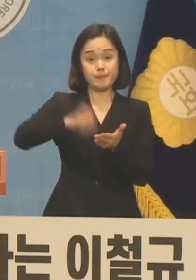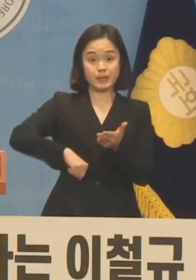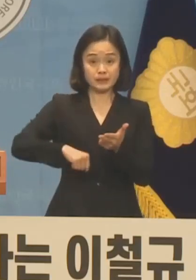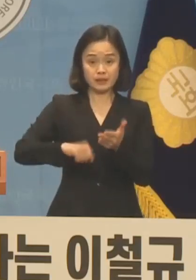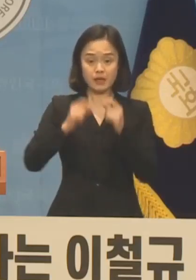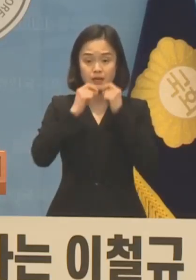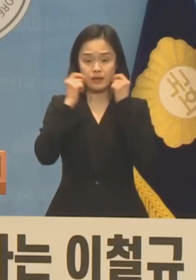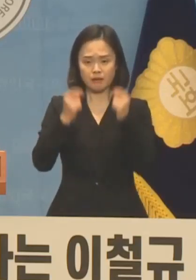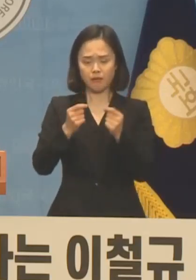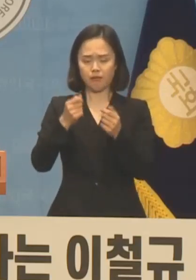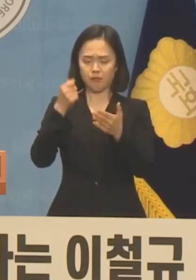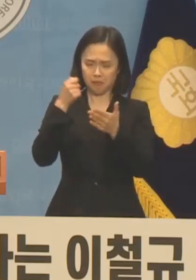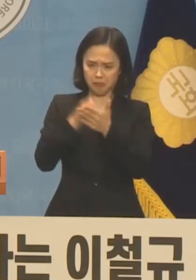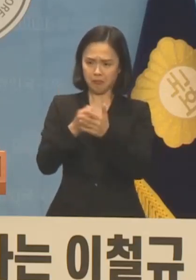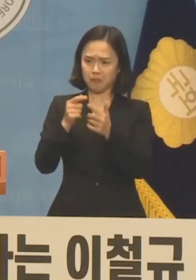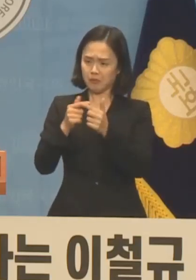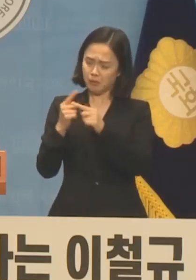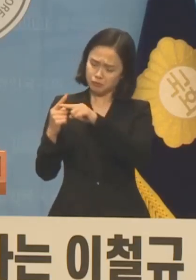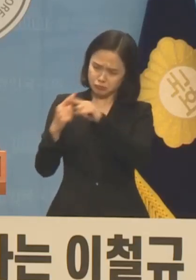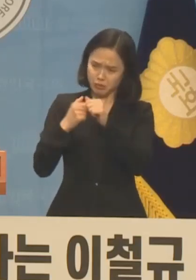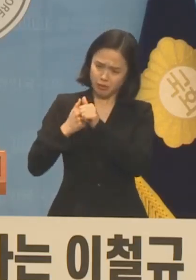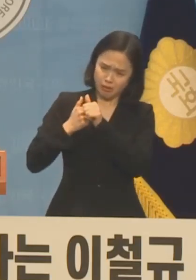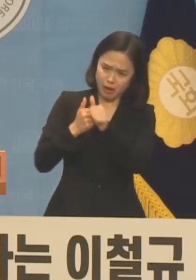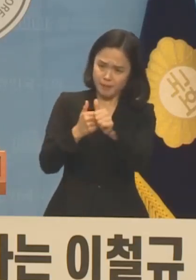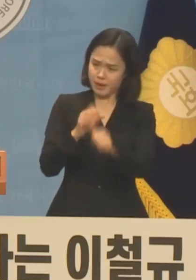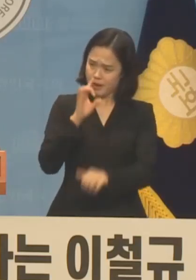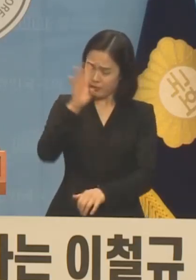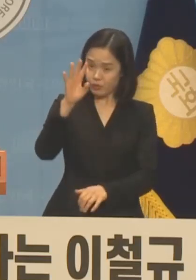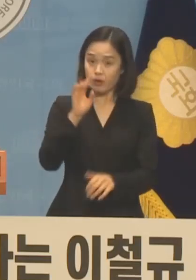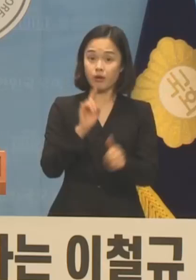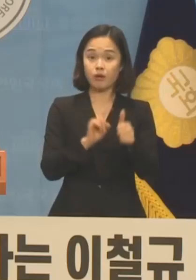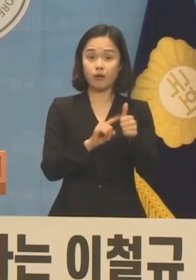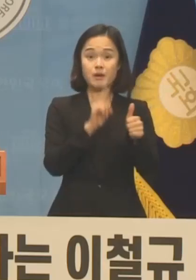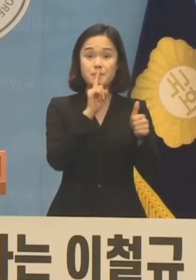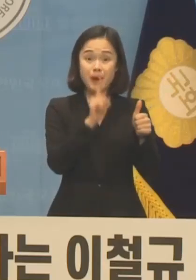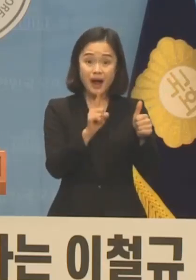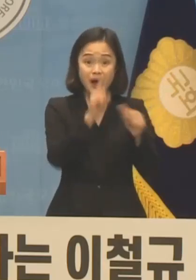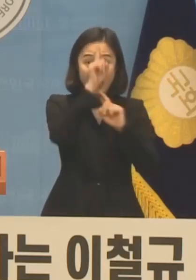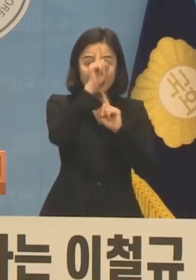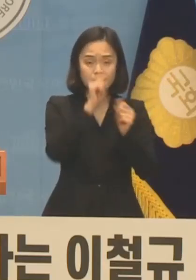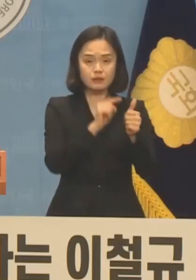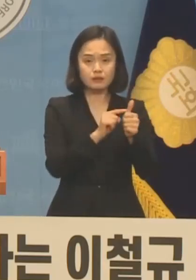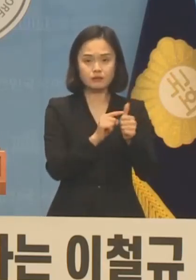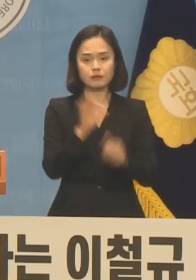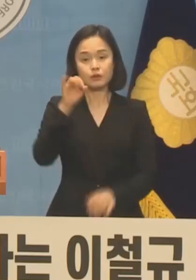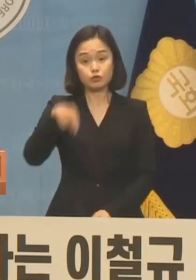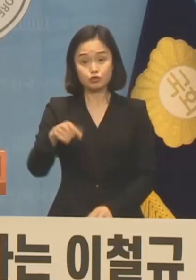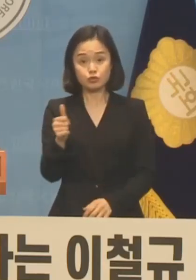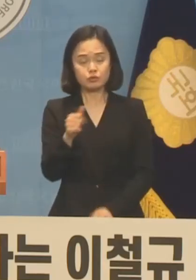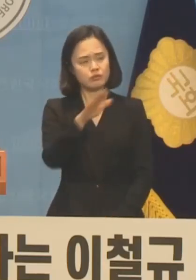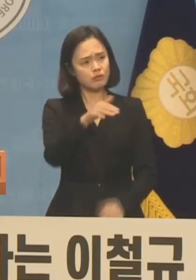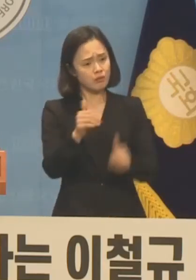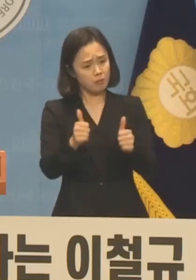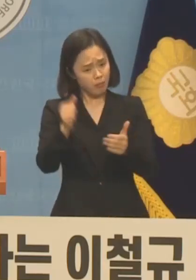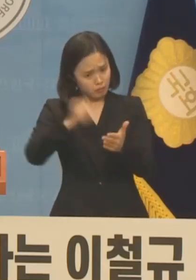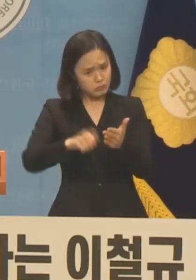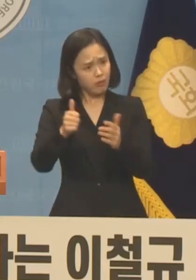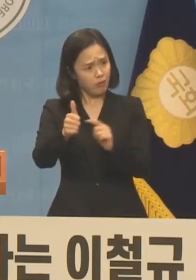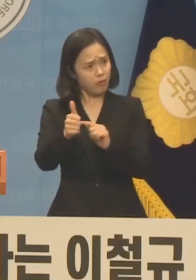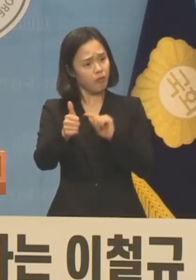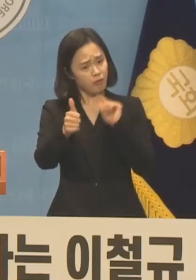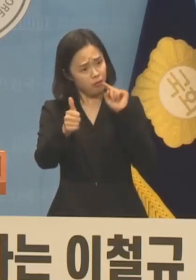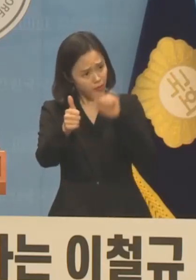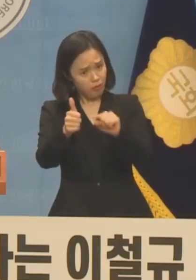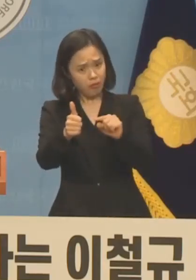무작정 따른다는 취지의 주장을 하자 우종수 본부장은 판사에게 가서 따지라고도 한 것으로 알려져 있습니다.